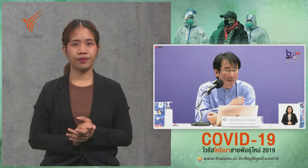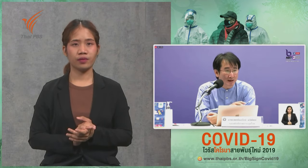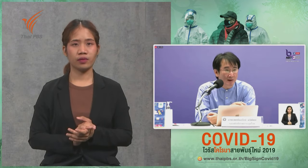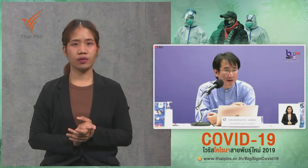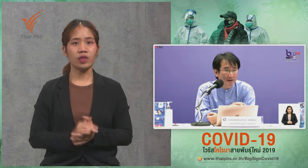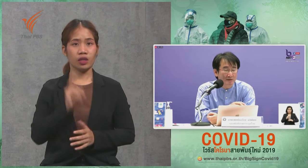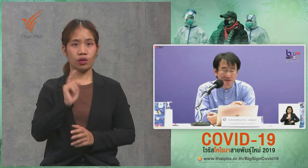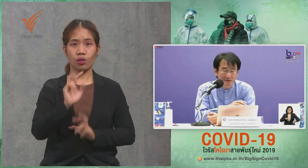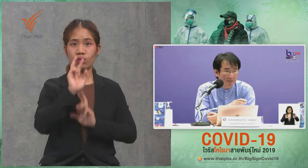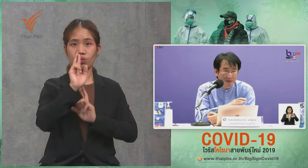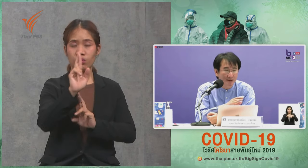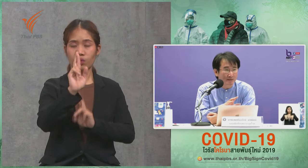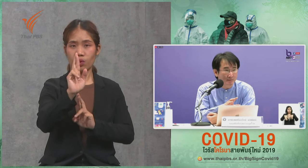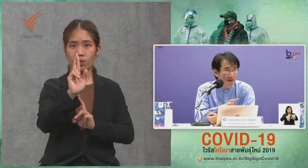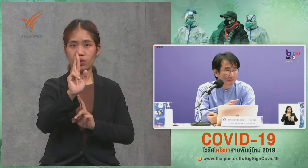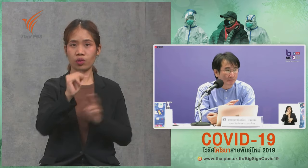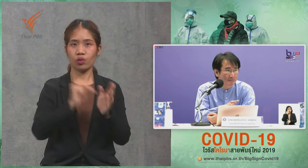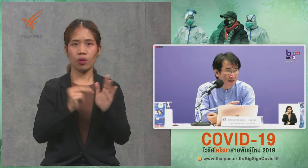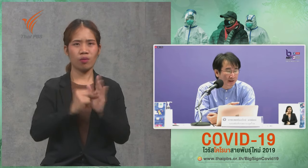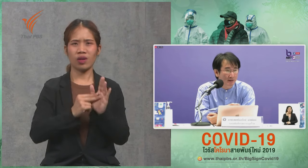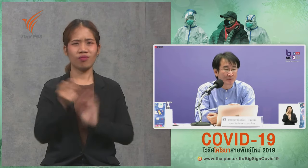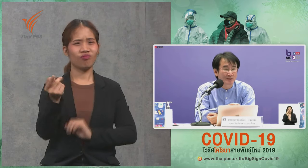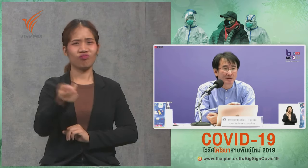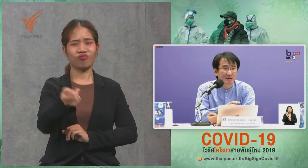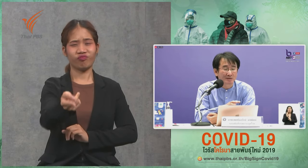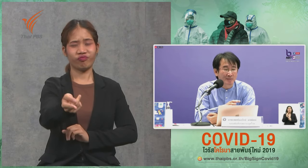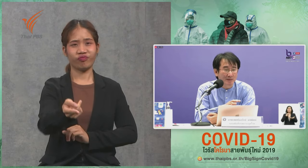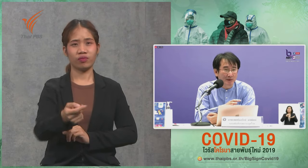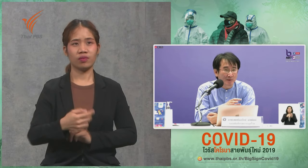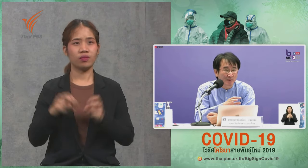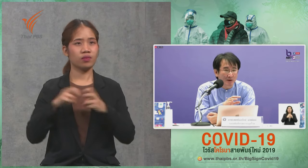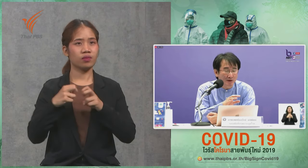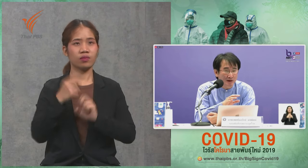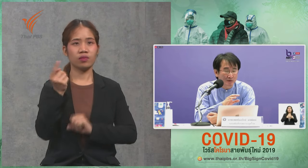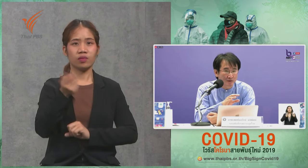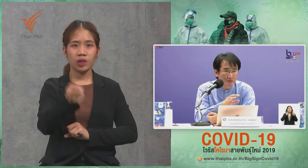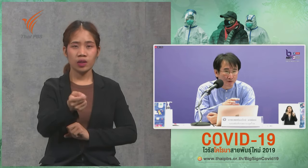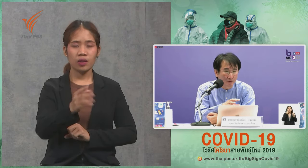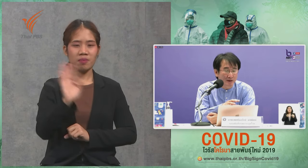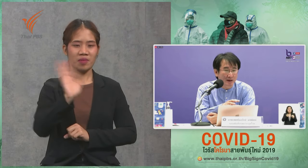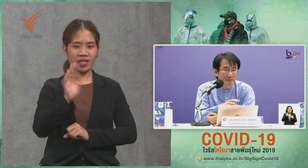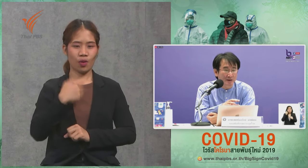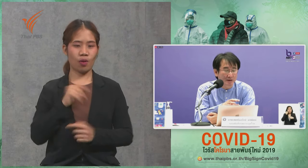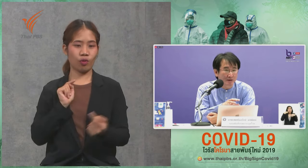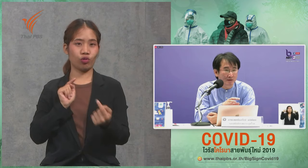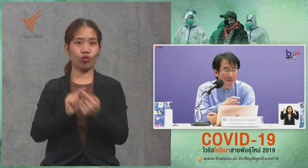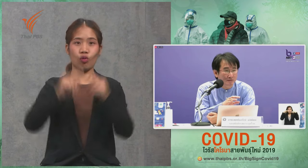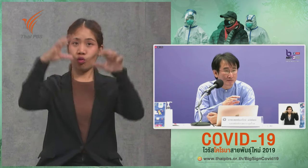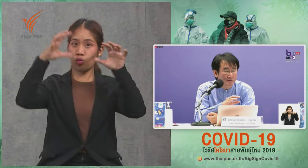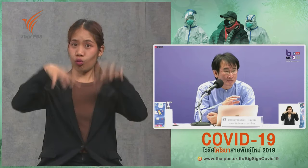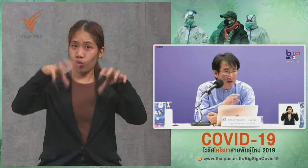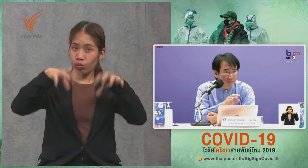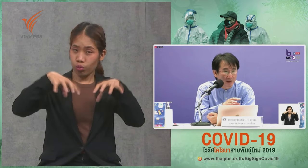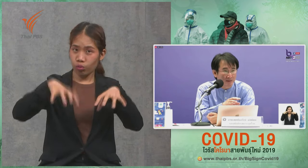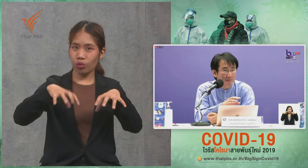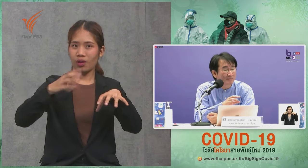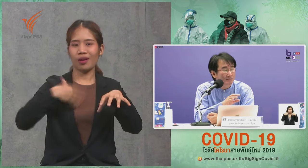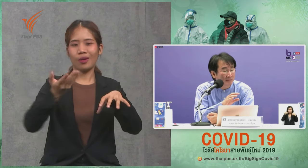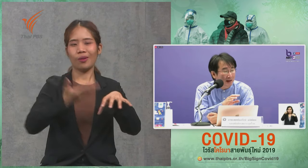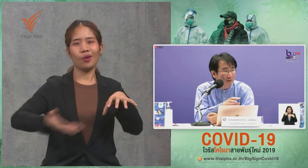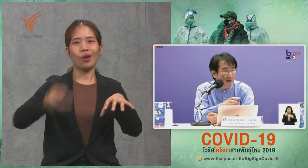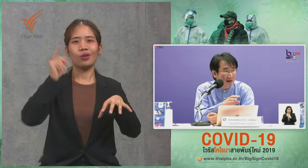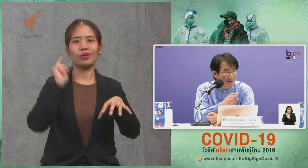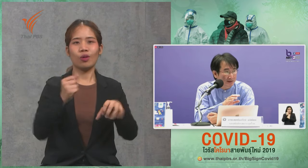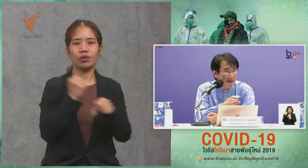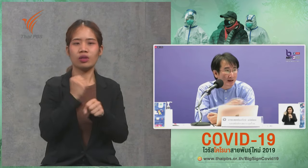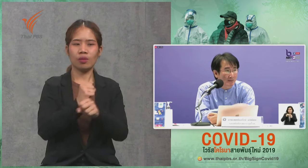สิ่งที่เราจะต้องระมัดระวังเนี่ยก็ยังเป็นเรื่องเดิมๆนะครับไม่ได้แปลว่าพอเข้าฤดูฝนนะครับเราจะต้องทำอะไร